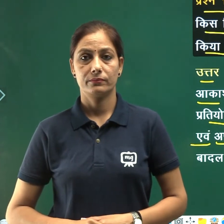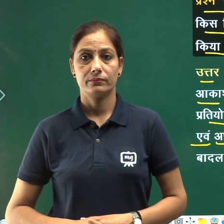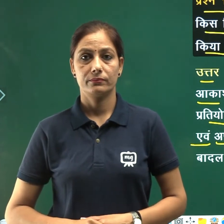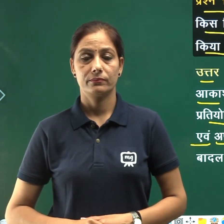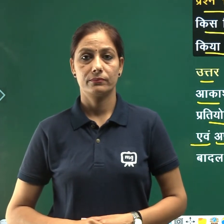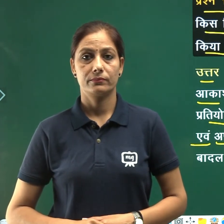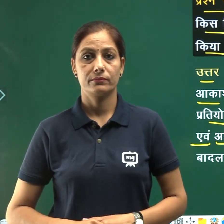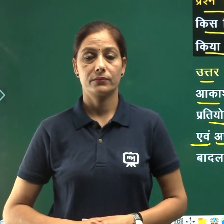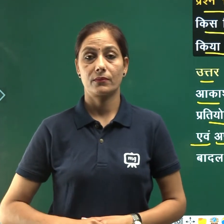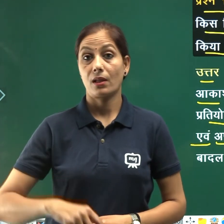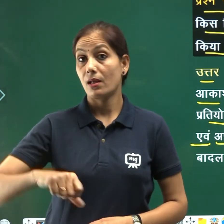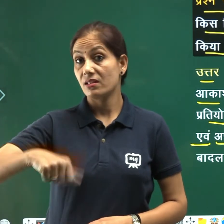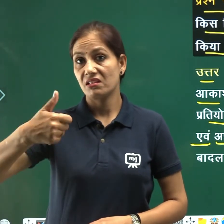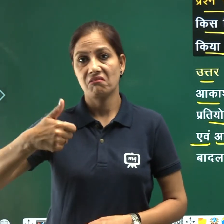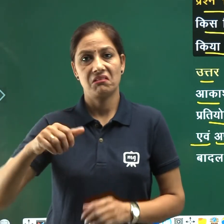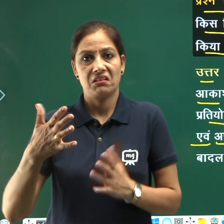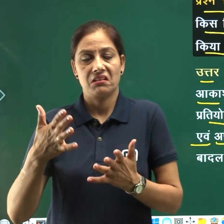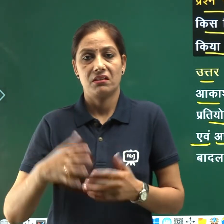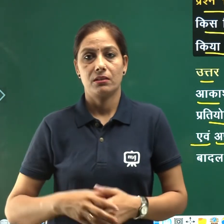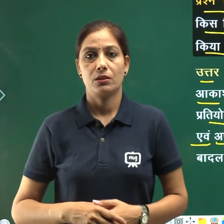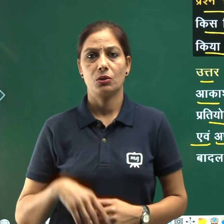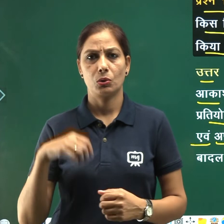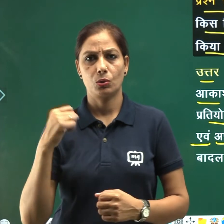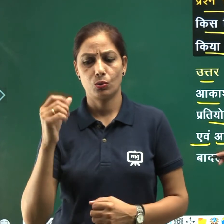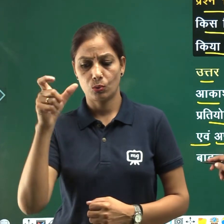अपराजित योद्धा बताया है।